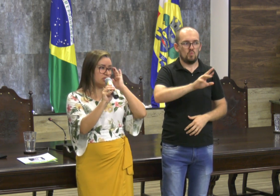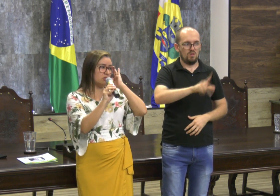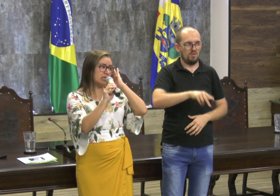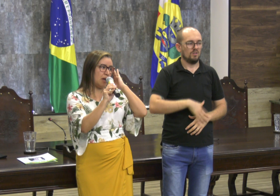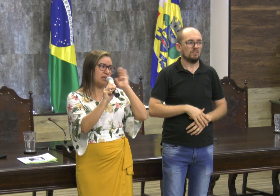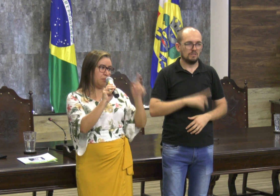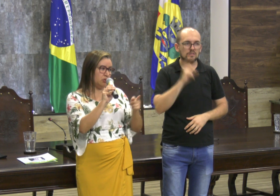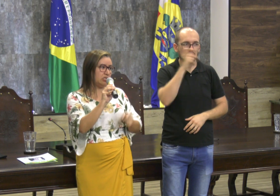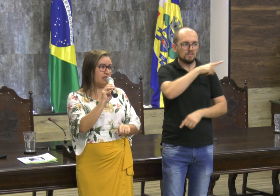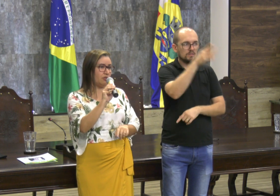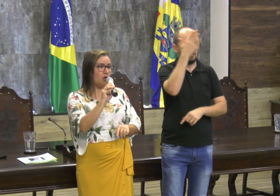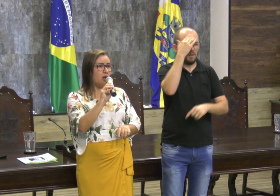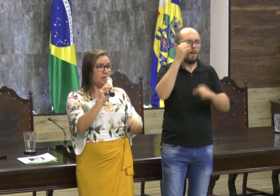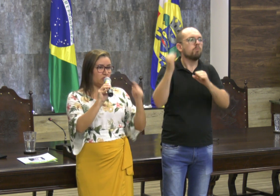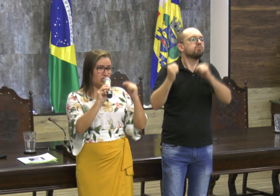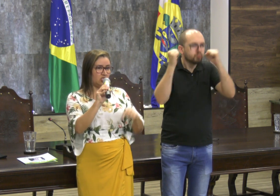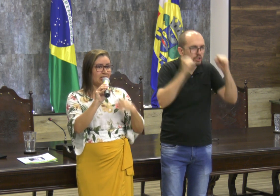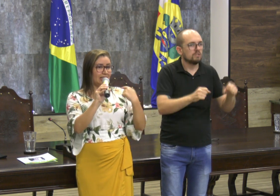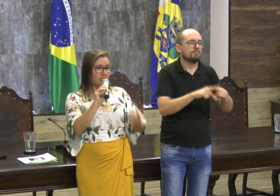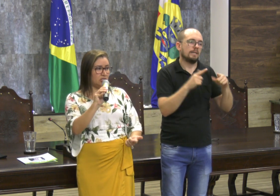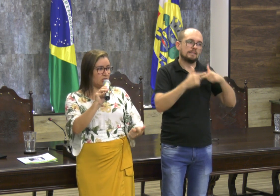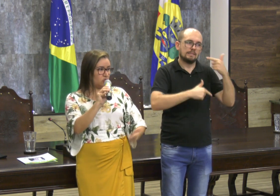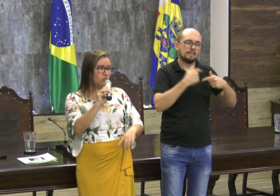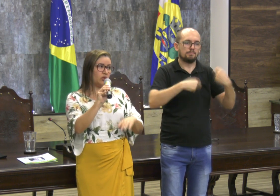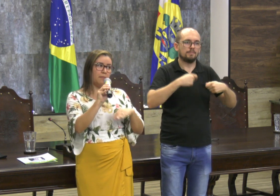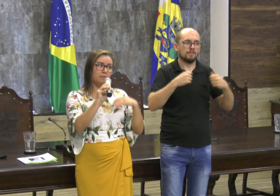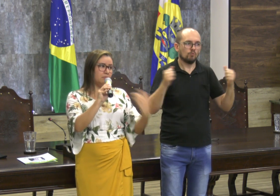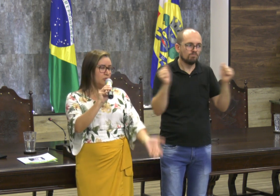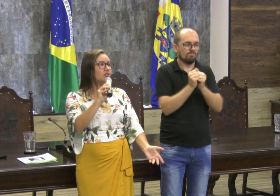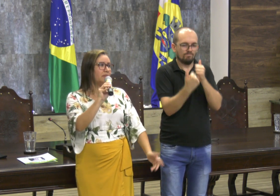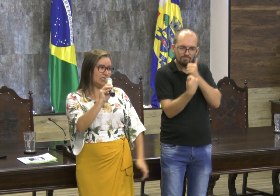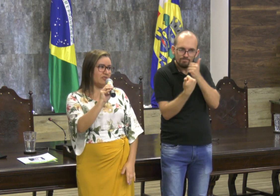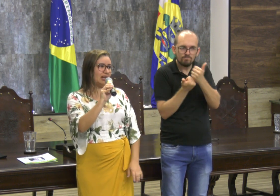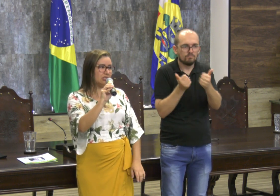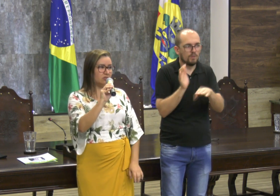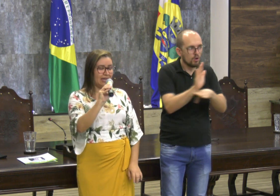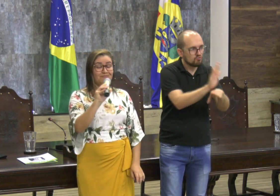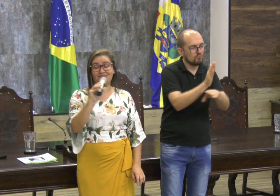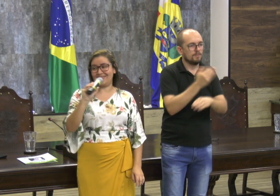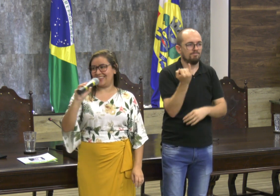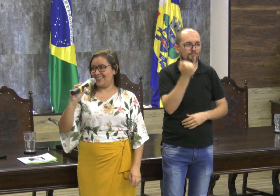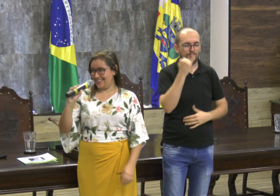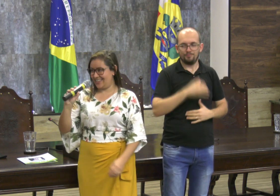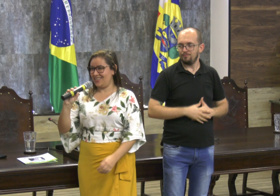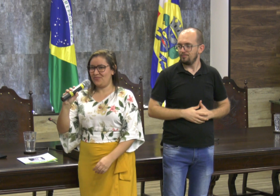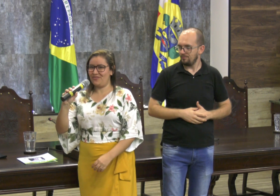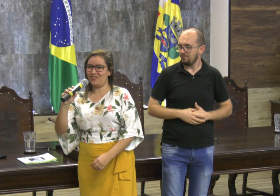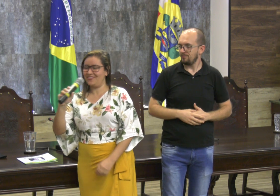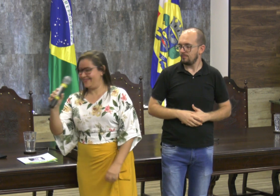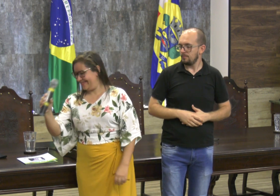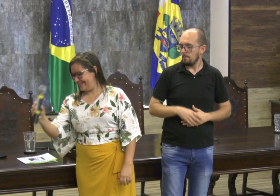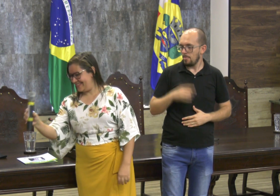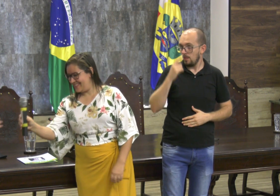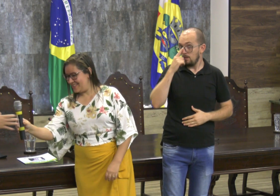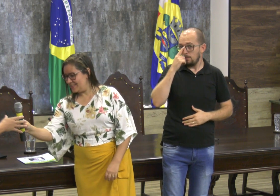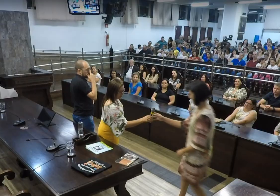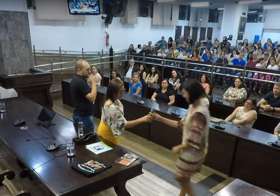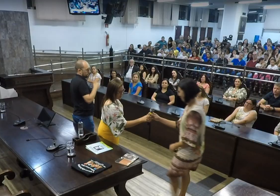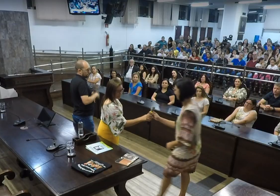com a inclusão sabe que é possível, mas quando a gente acredita junto, é muito mais fácil, né? Adriana, por favor.